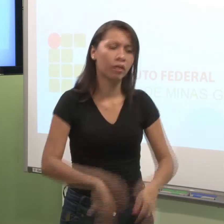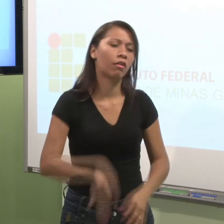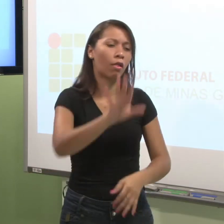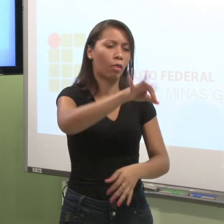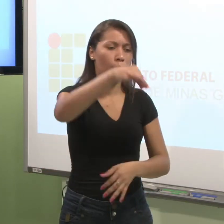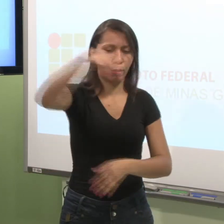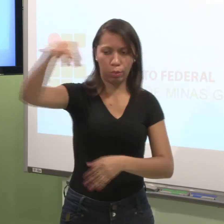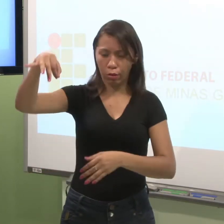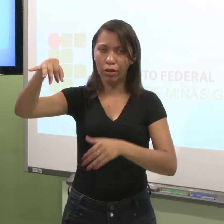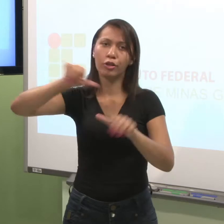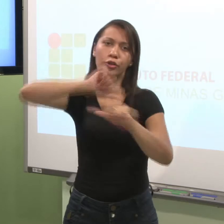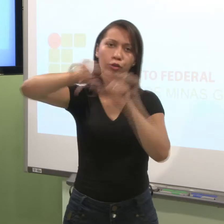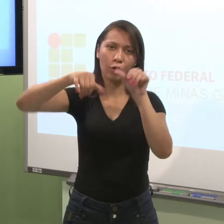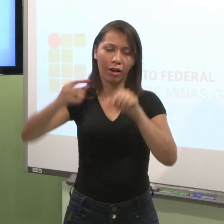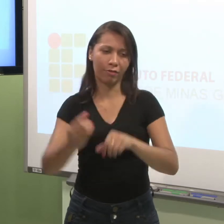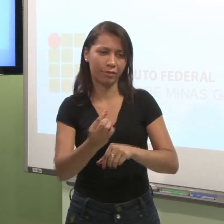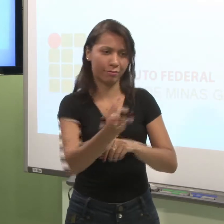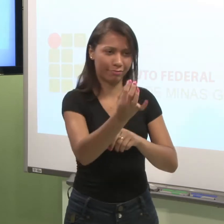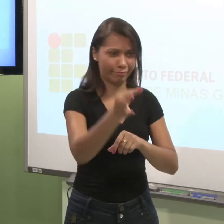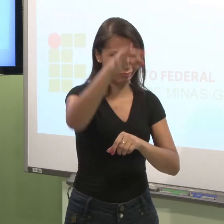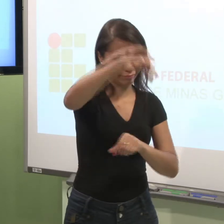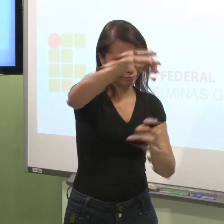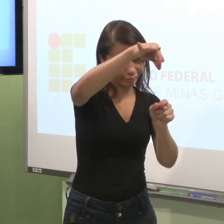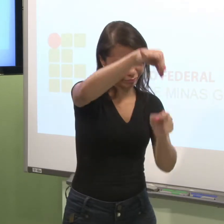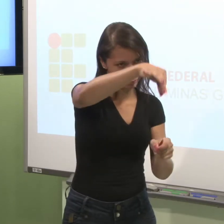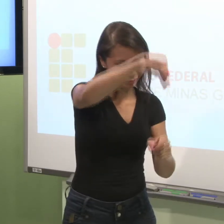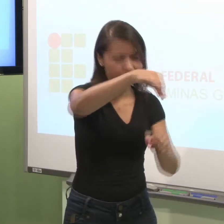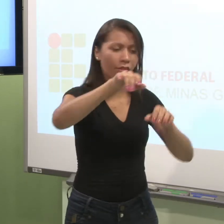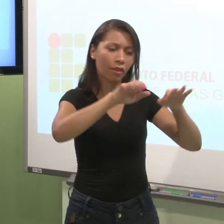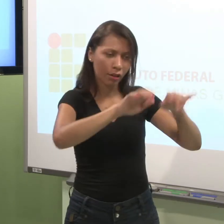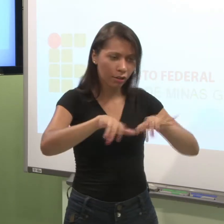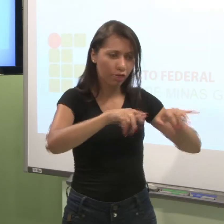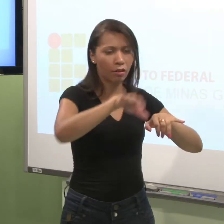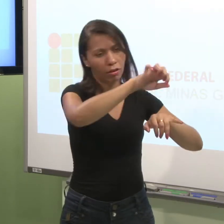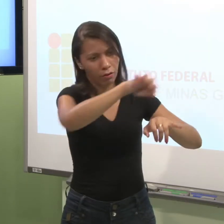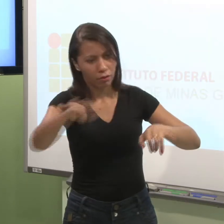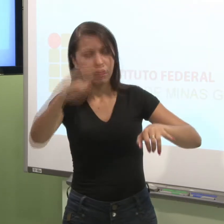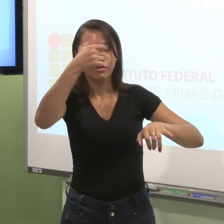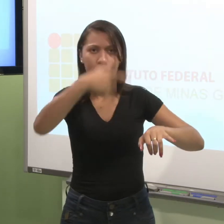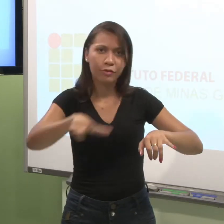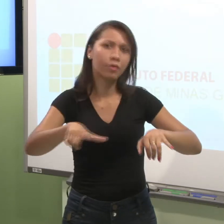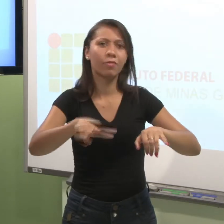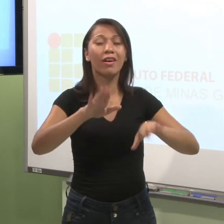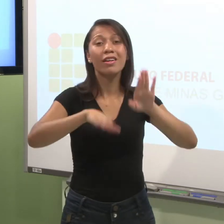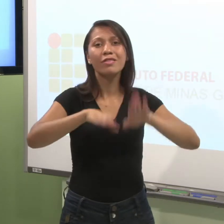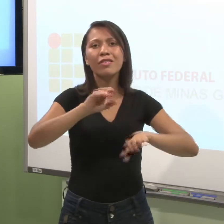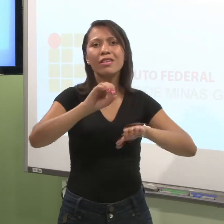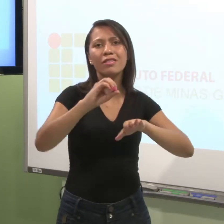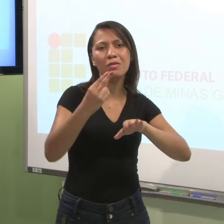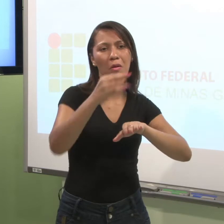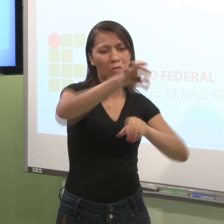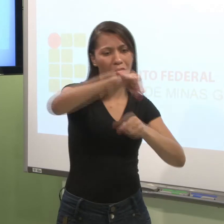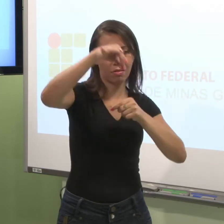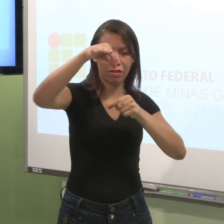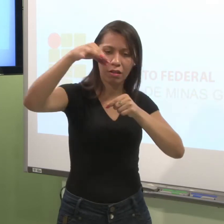corretivo. Mas com o corretivo tinha que esperar secar e muitas vezes ficava borrado e o trabalho ficava feio,